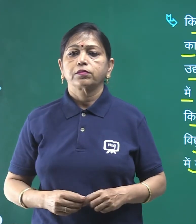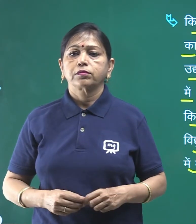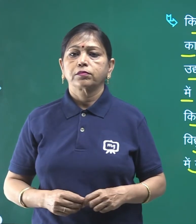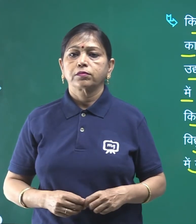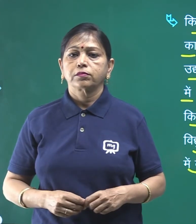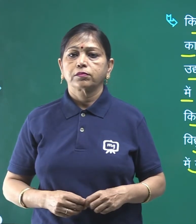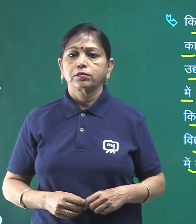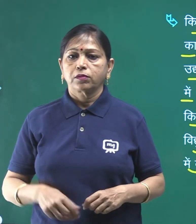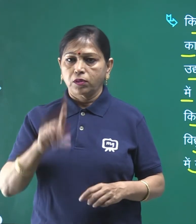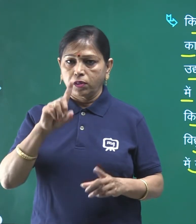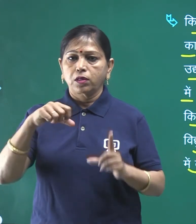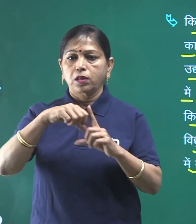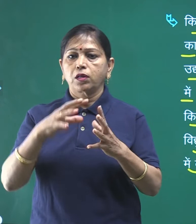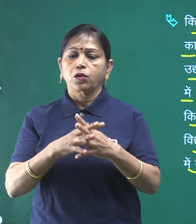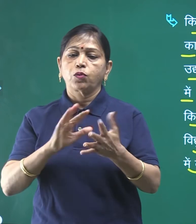1 किलोवाट घंटा।